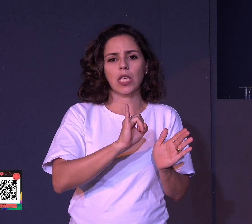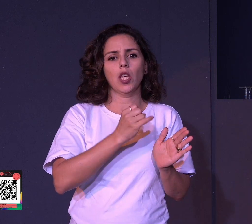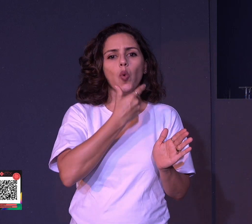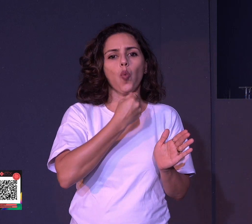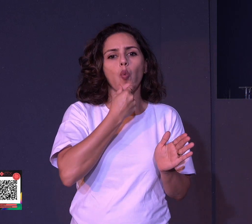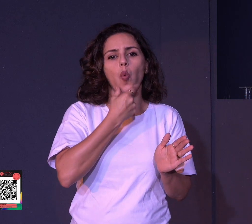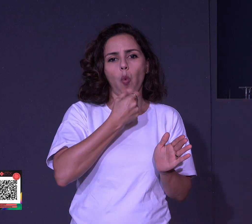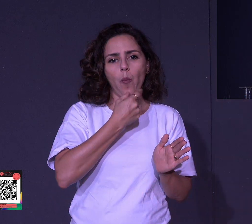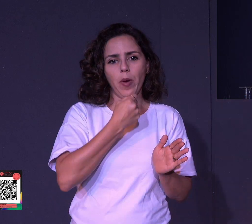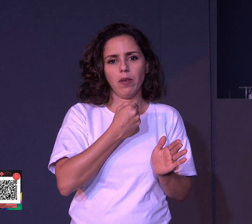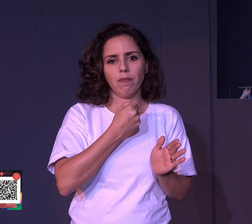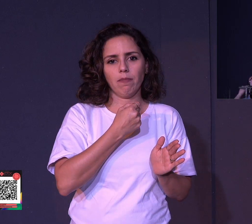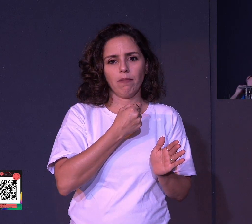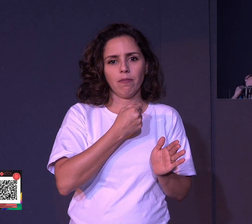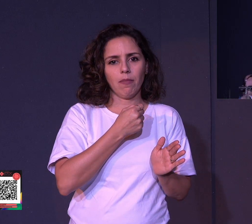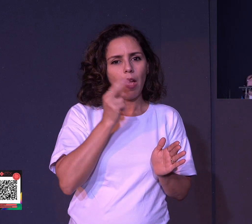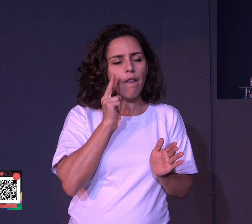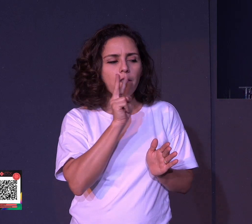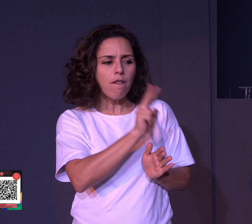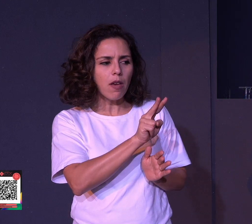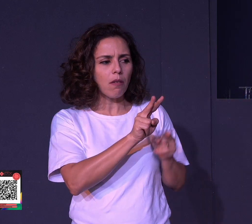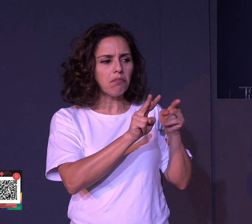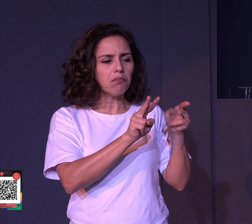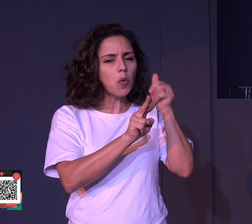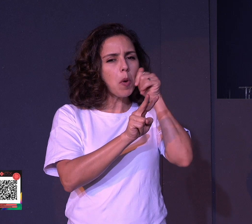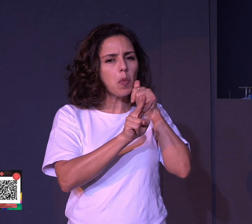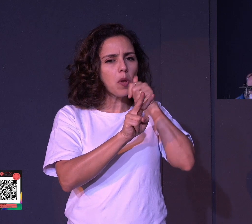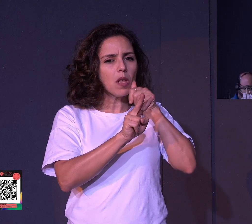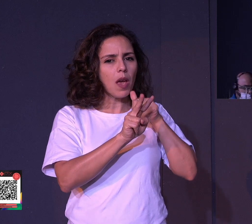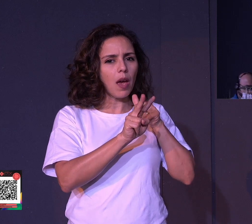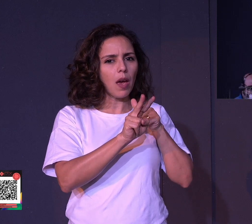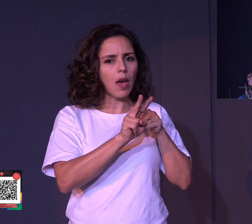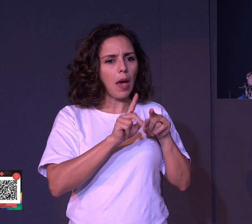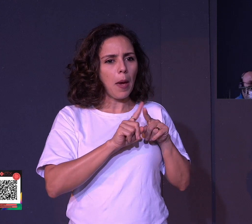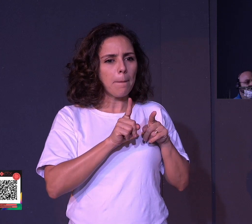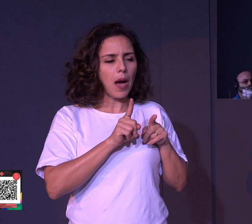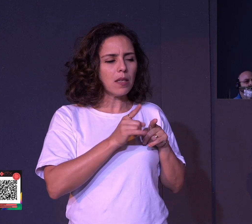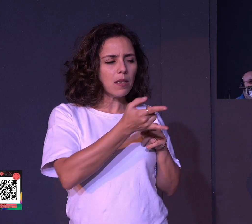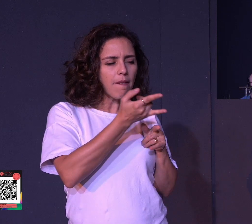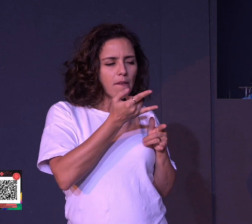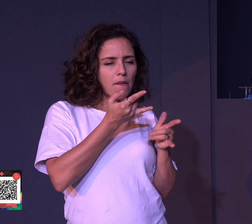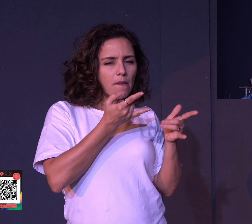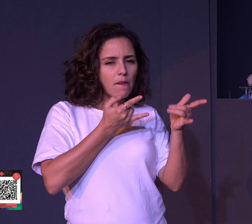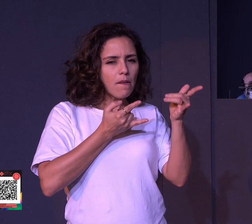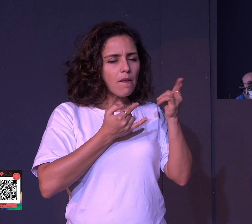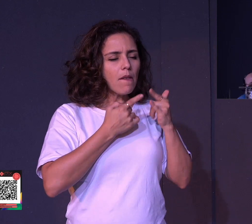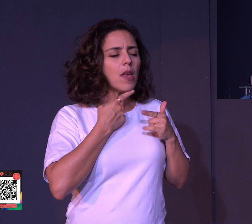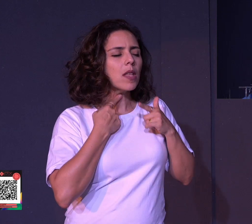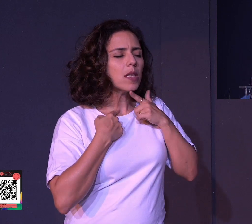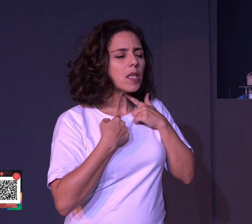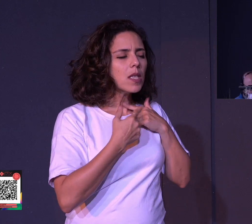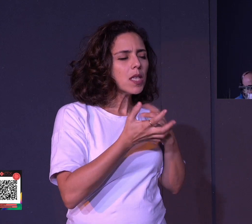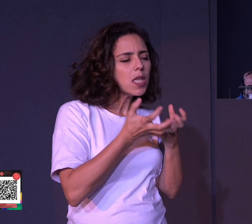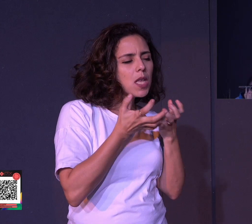de conhecimento de Deus acerca dos meus e dos seus pensamentos. Quem olhar, Mateus 5:28. Quem olhar